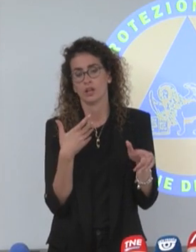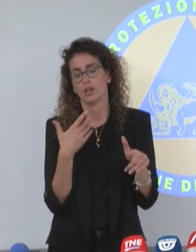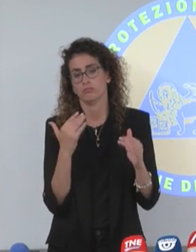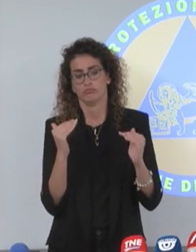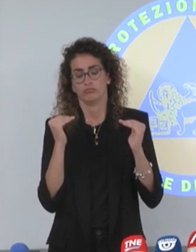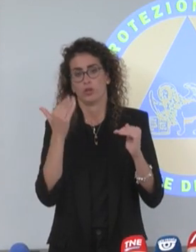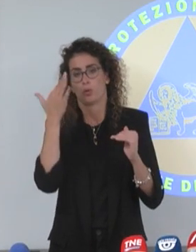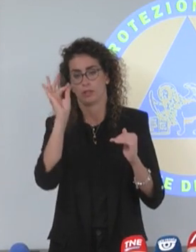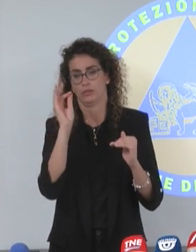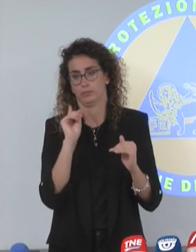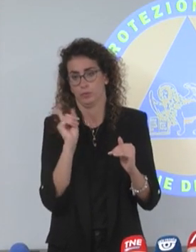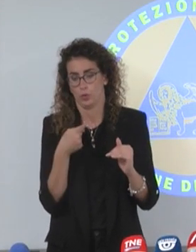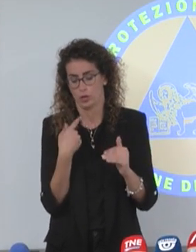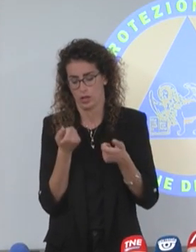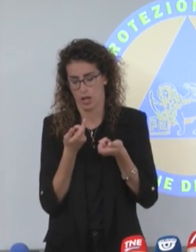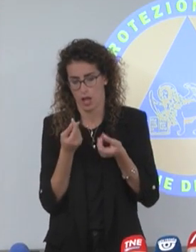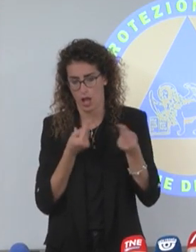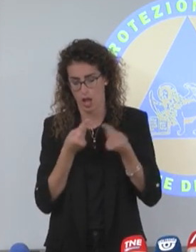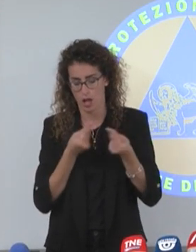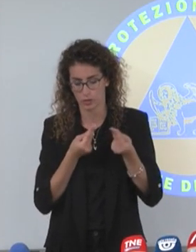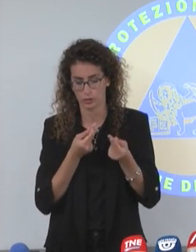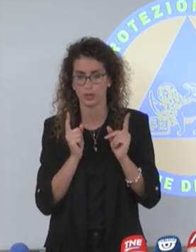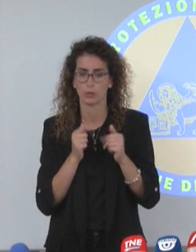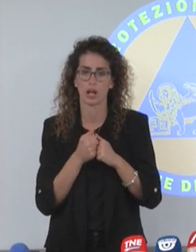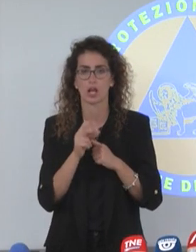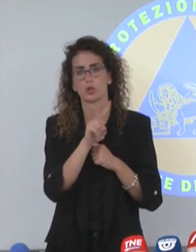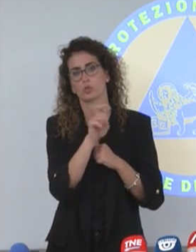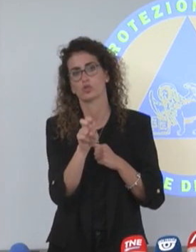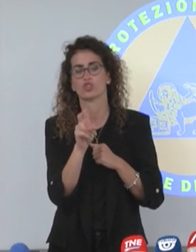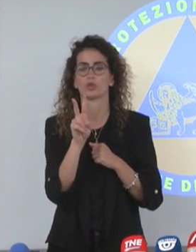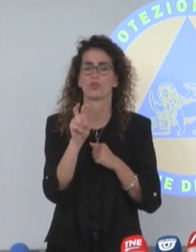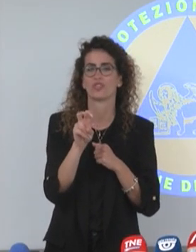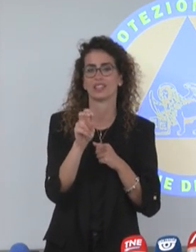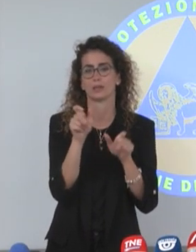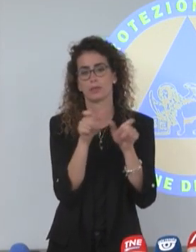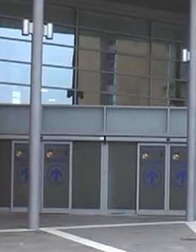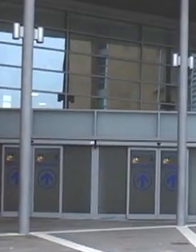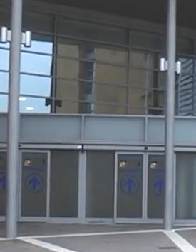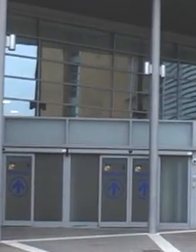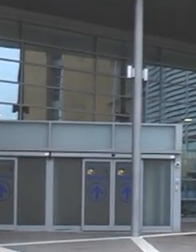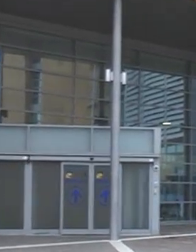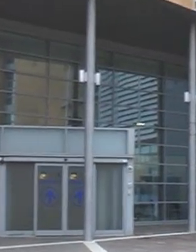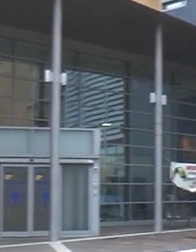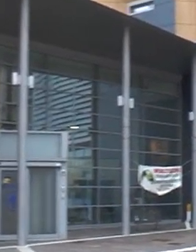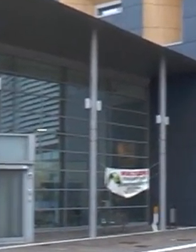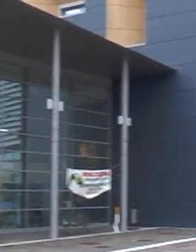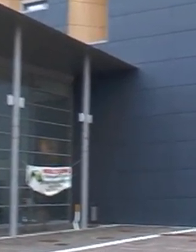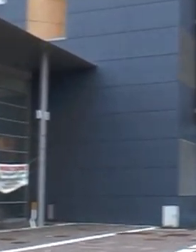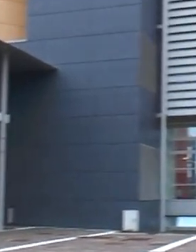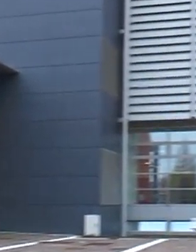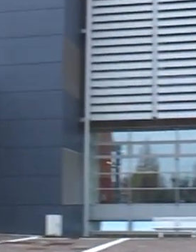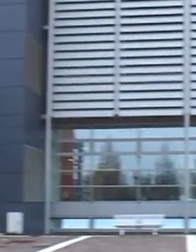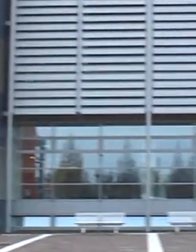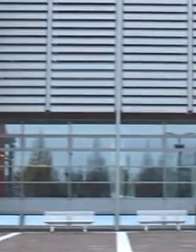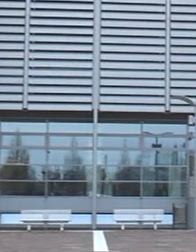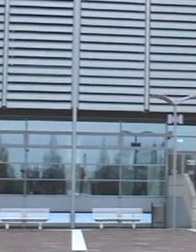secondo i nostri calcoli, dovrebbe essere di 220 pazienti alla settimana. Un'accelerazione dovuta anche a recente